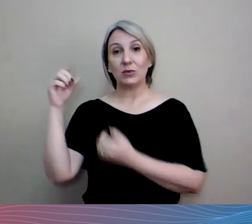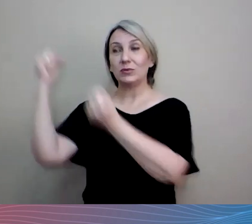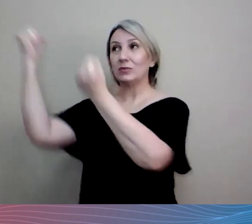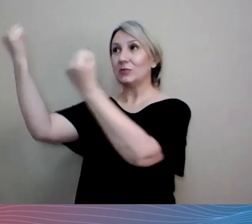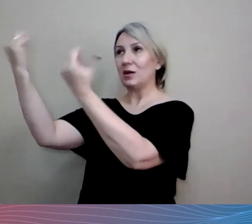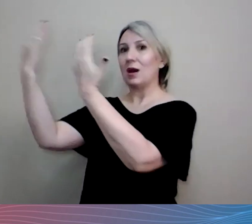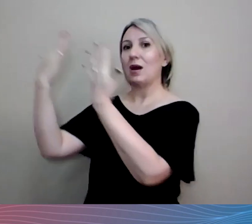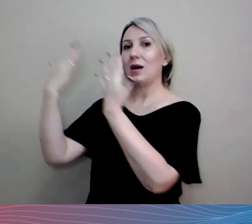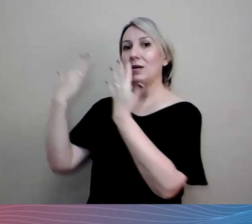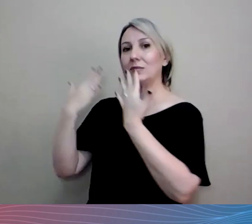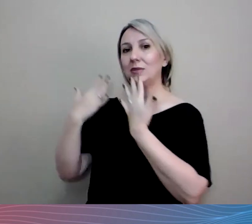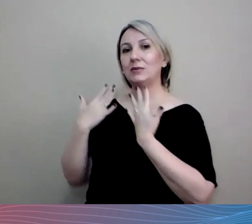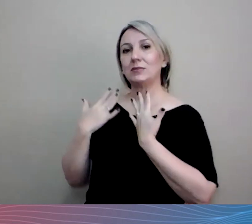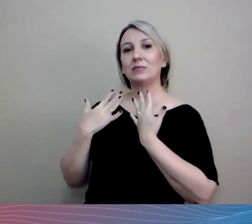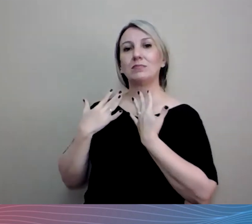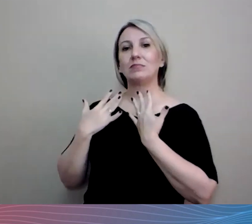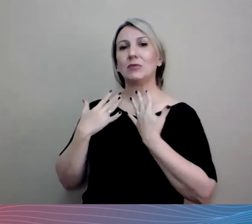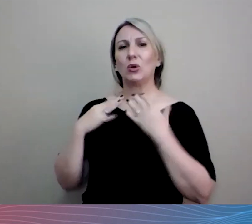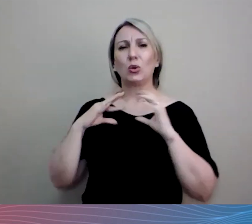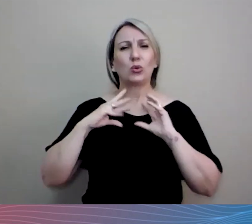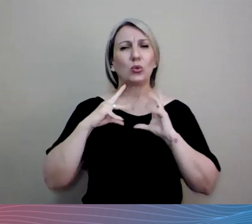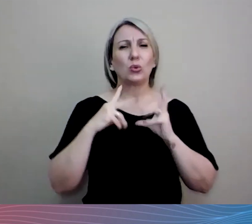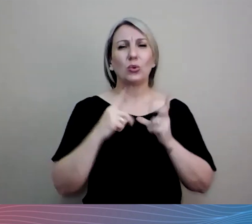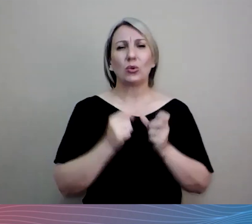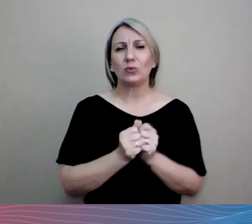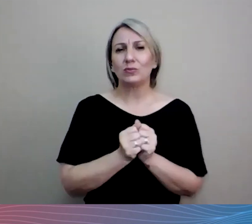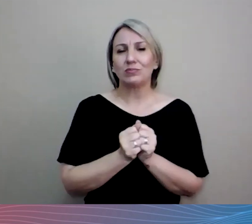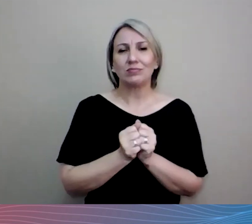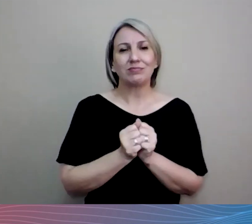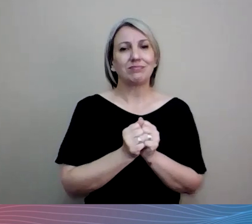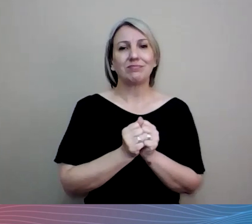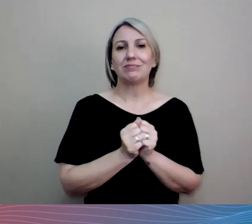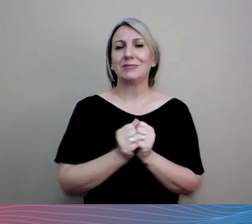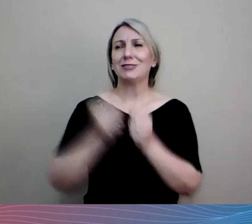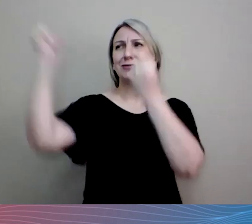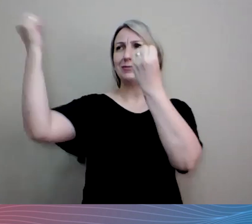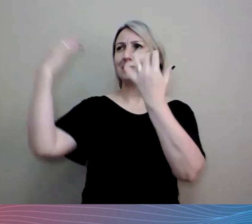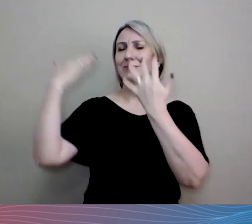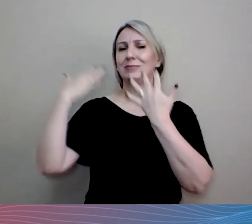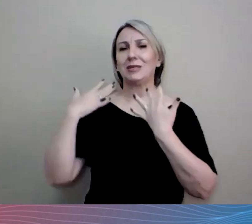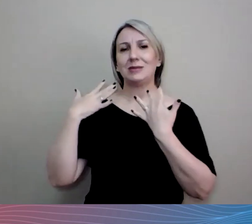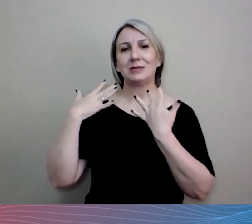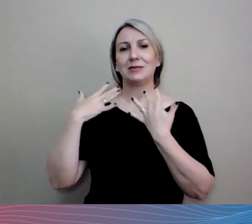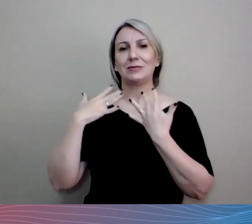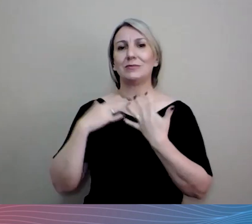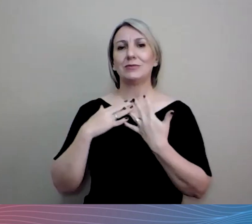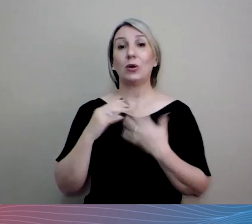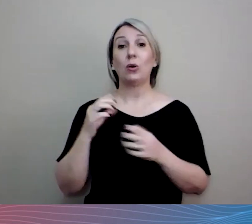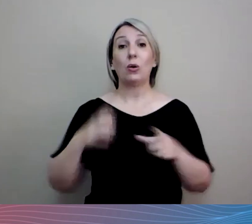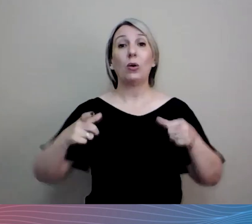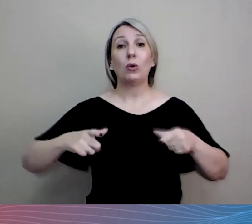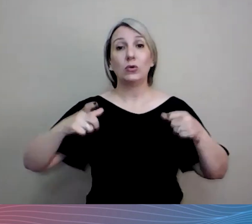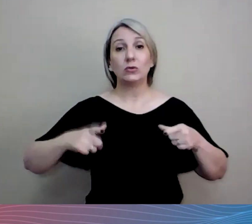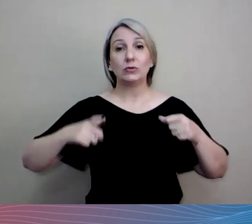toda sorte de bênção espiritual nos lugares celestiais. Irmãos, e quando Ele